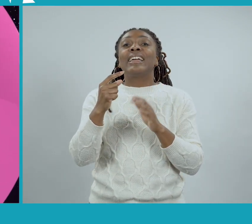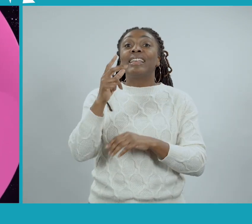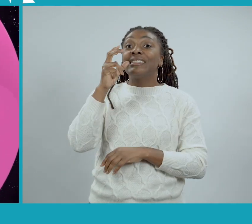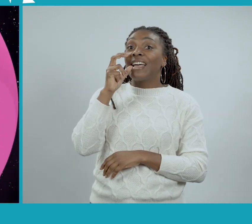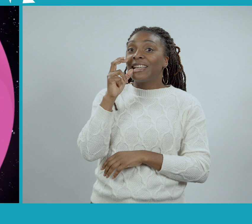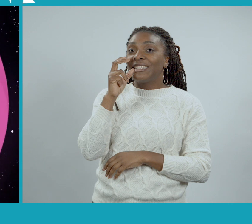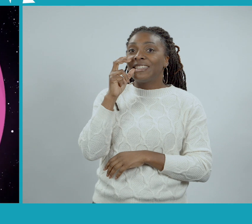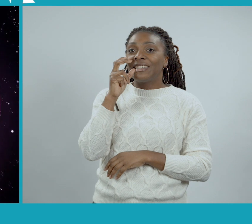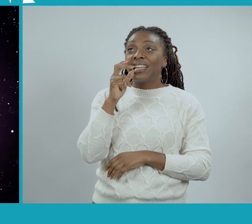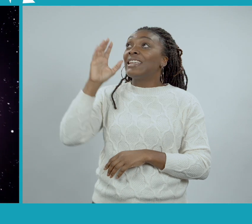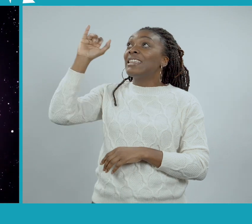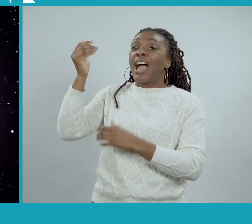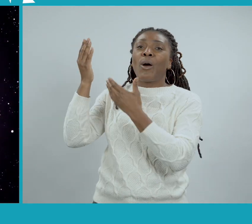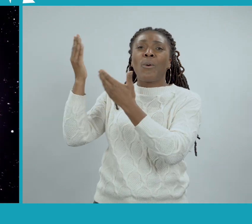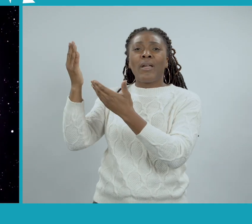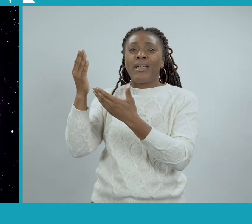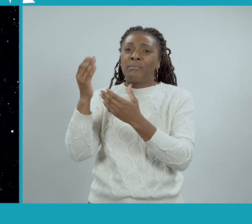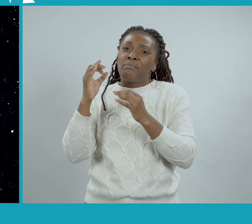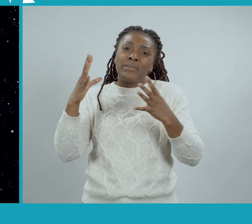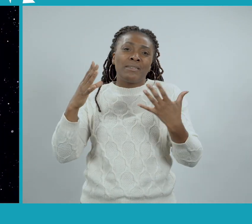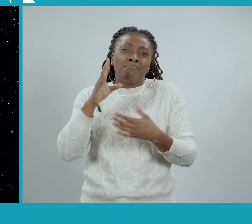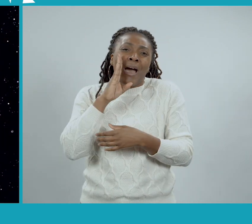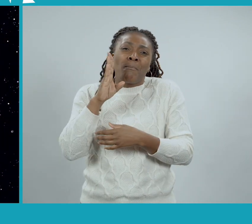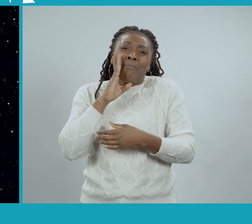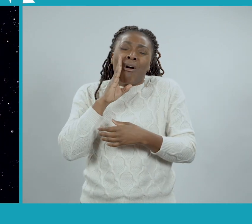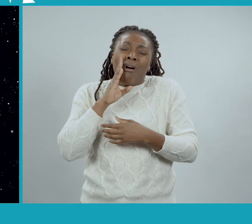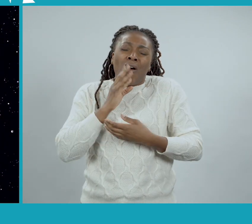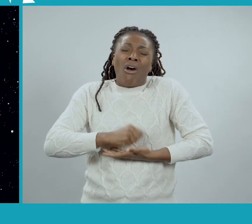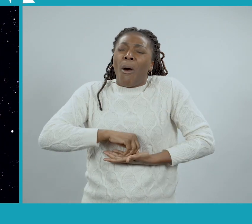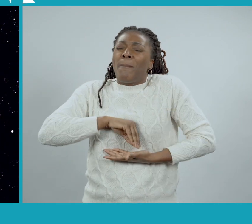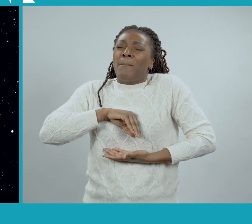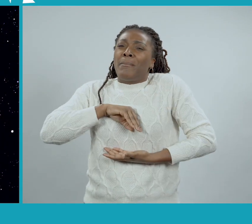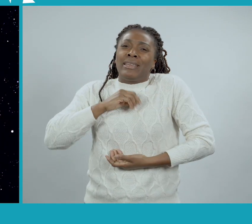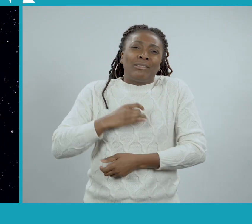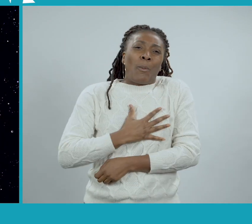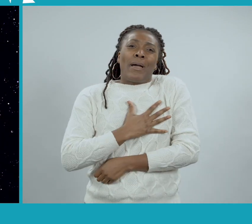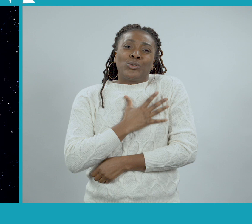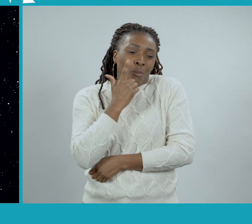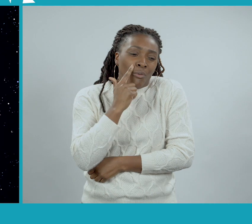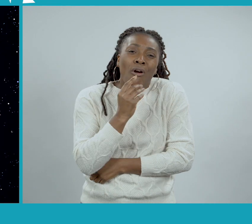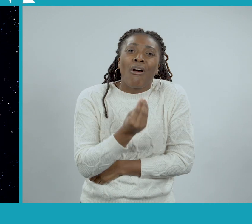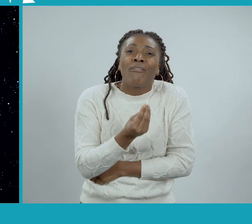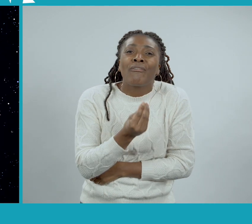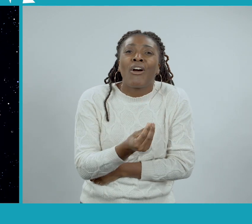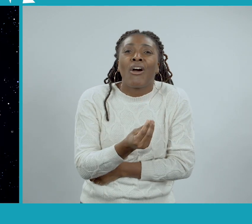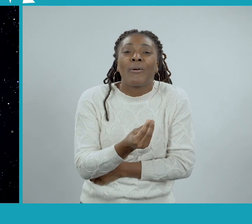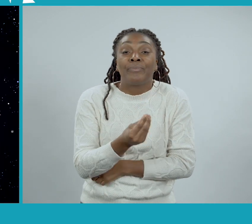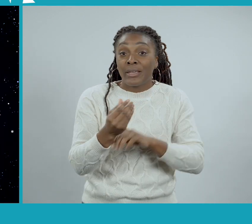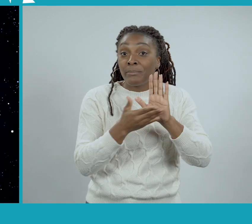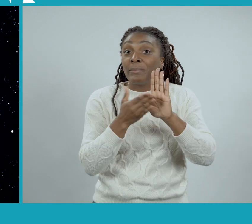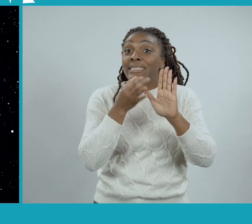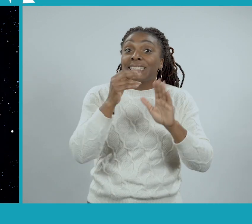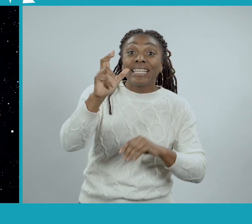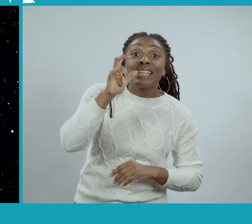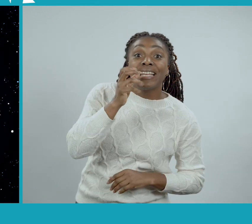compare à une mère pleine de rachamim envers son bébé. Il dit « Une mère